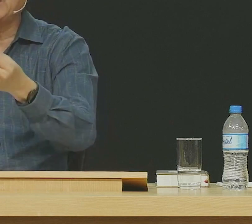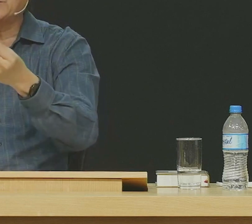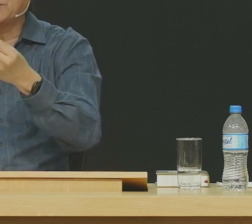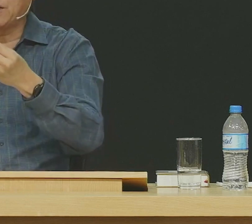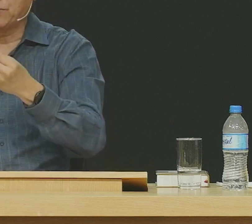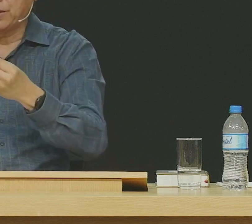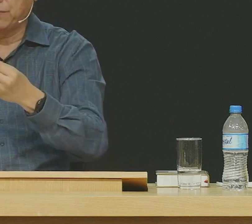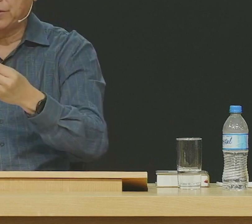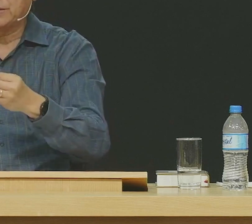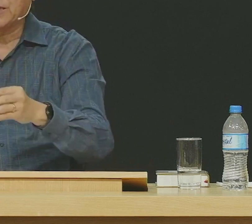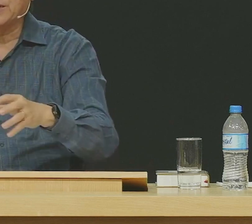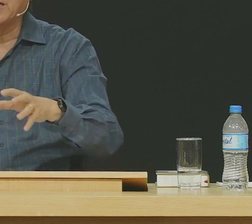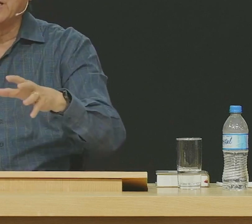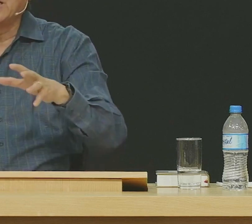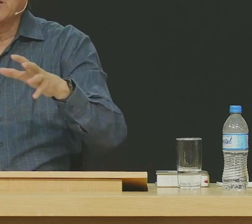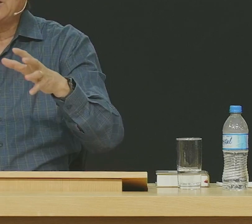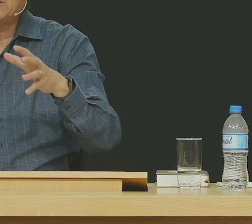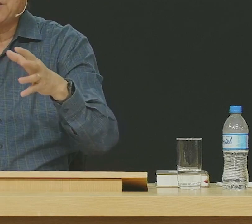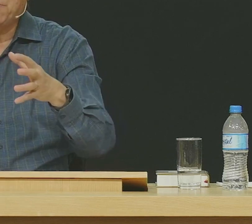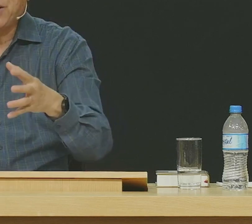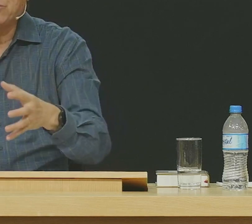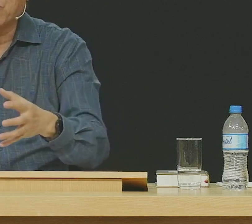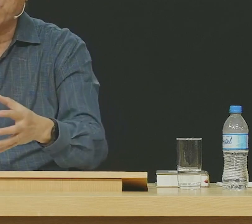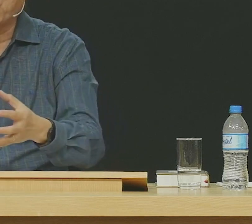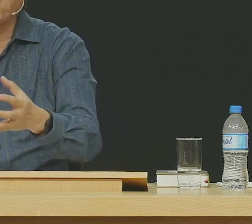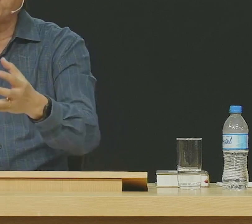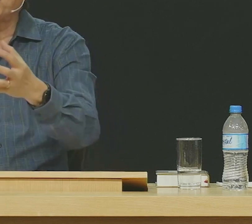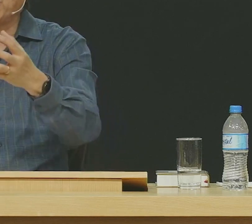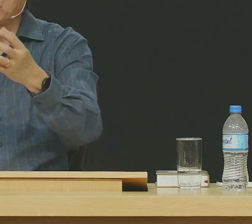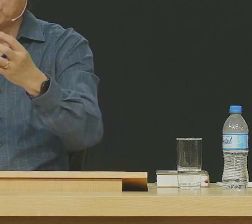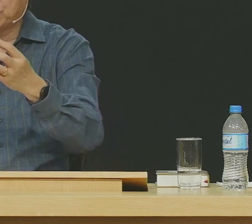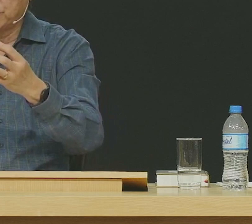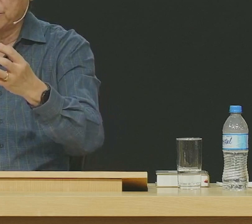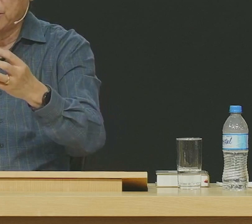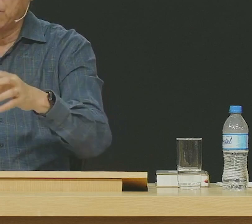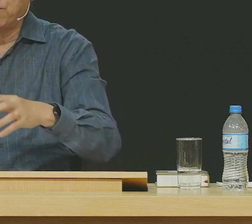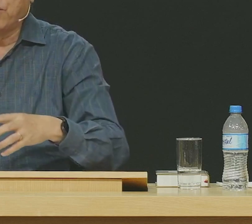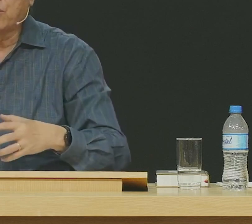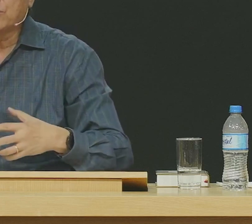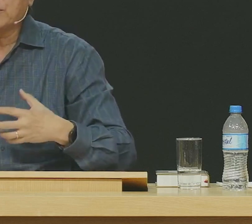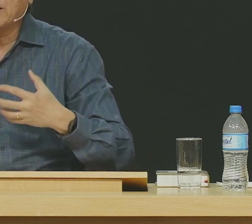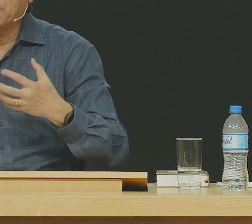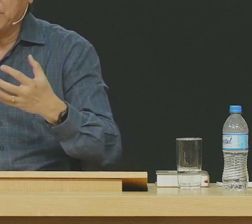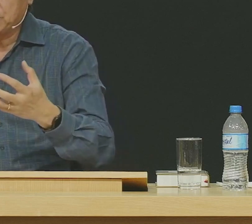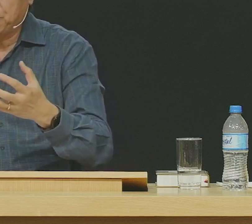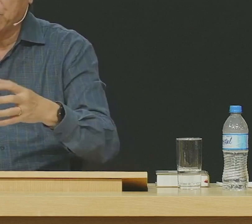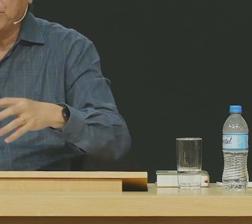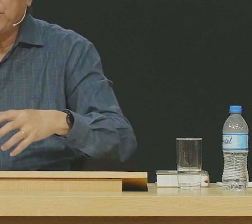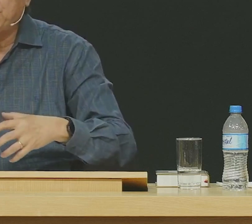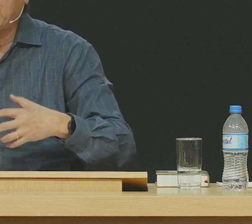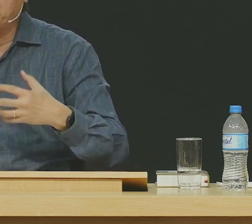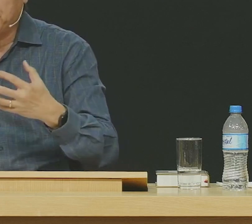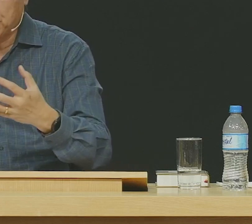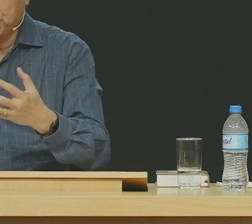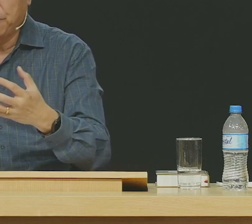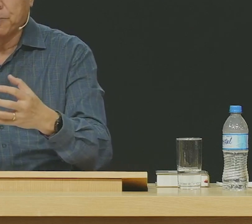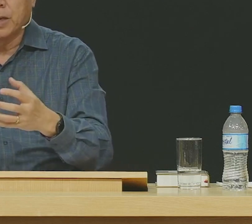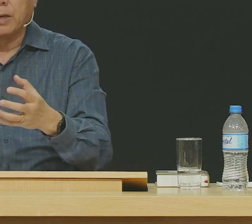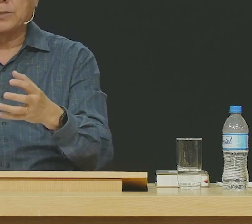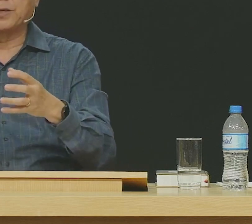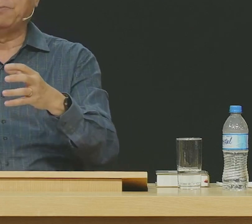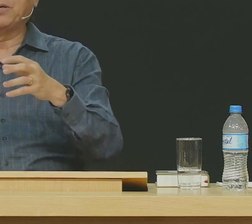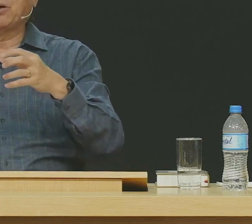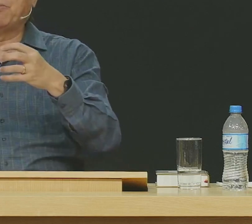homem comesse da árvore da vida, estaria recebendo o próprio Deus voluntariamente, pelo